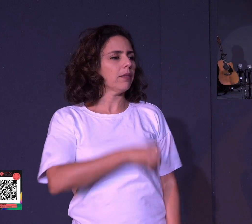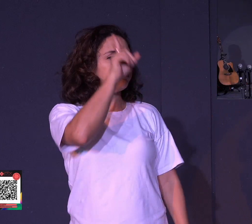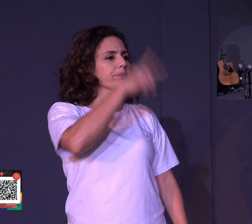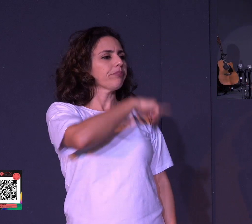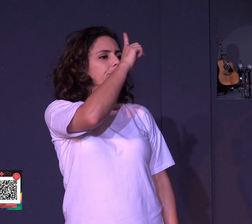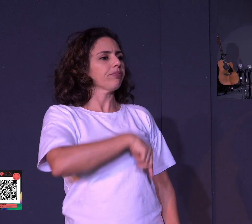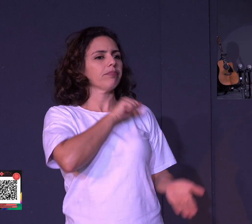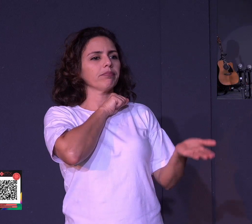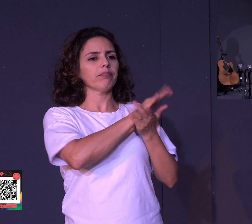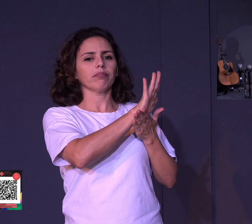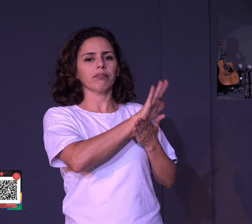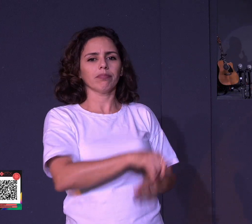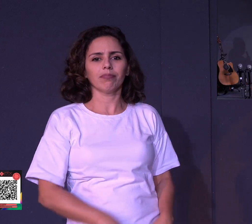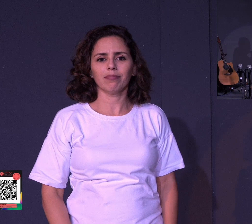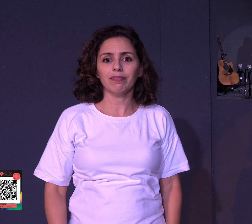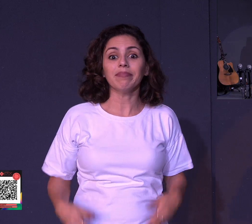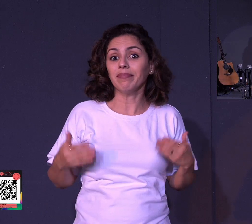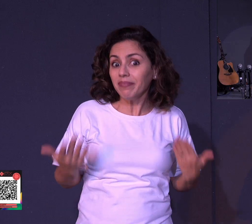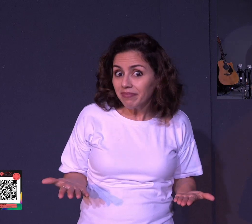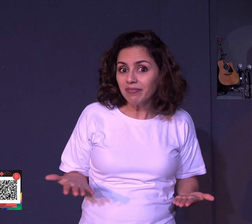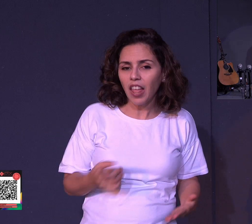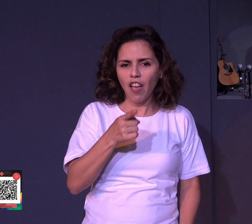Veja a tentação de Jesus, é na bucha.